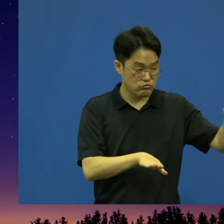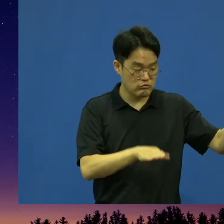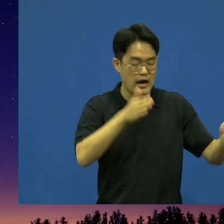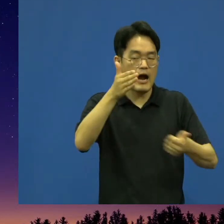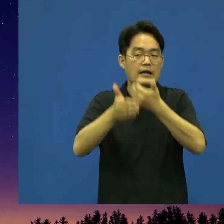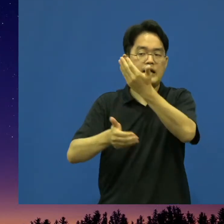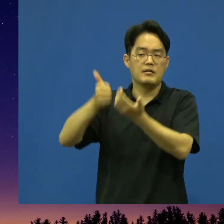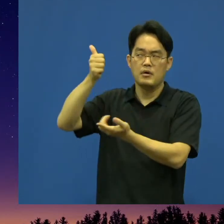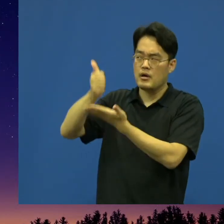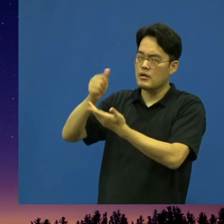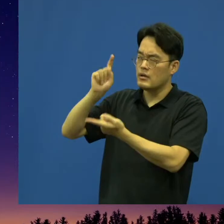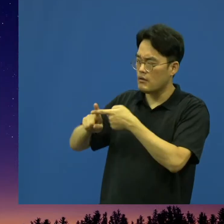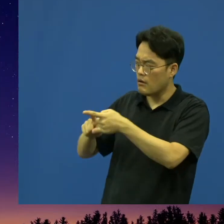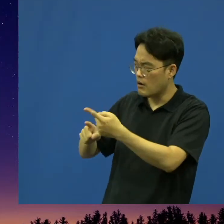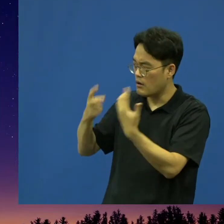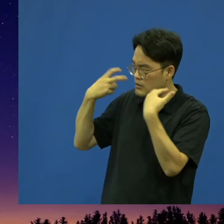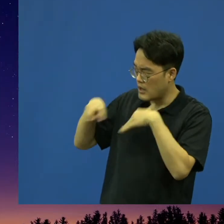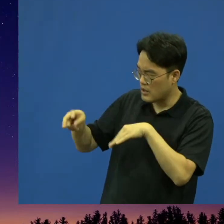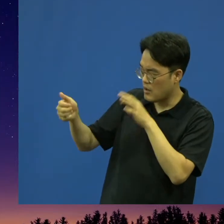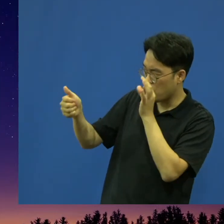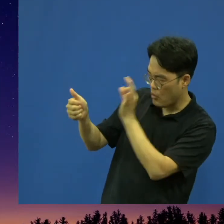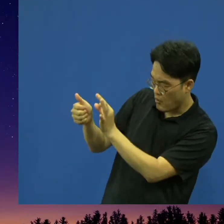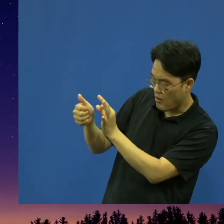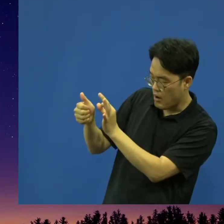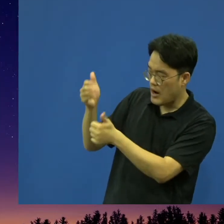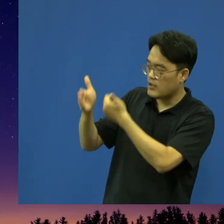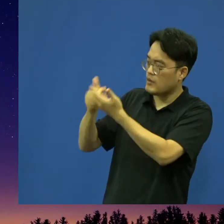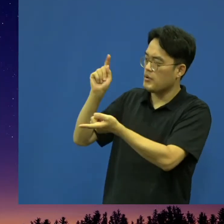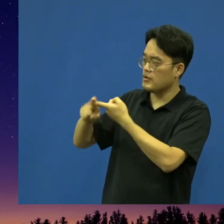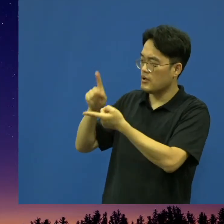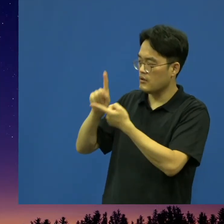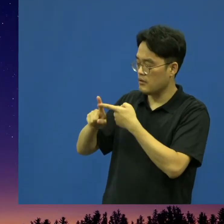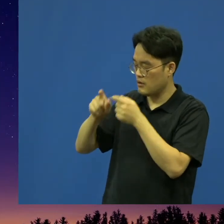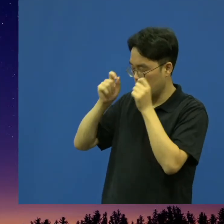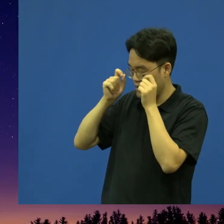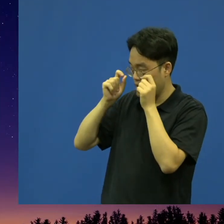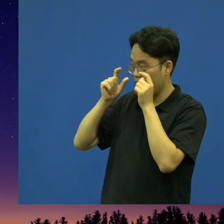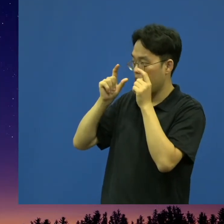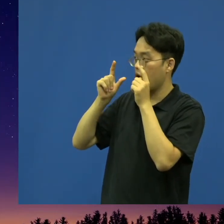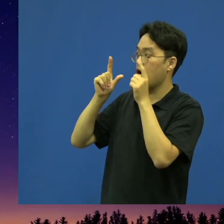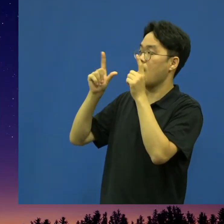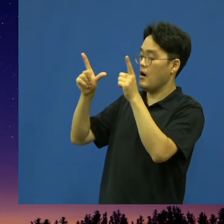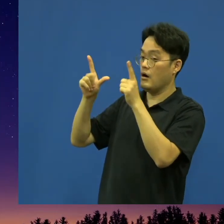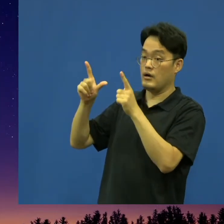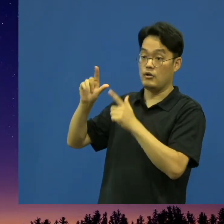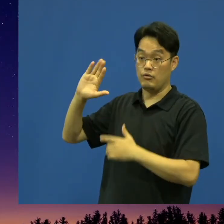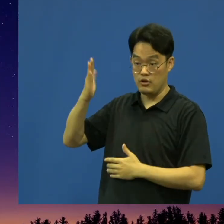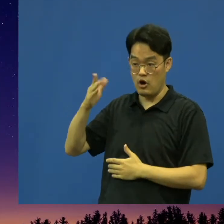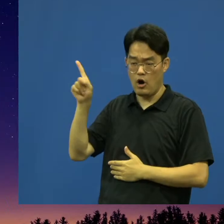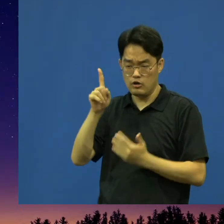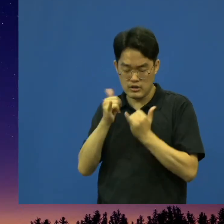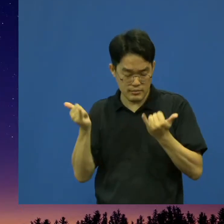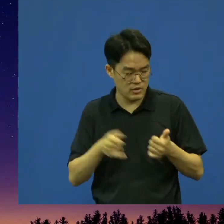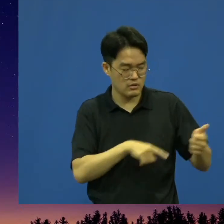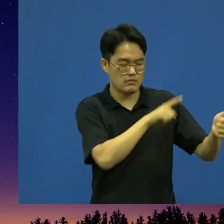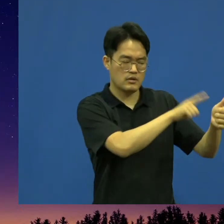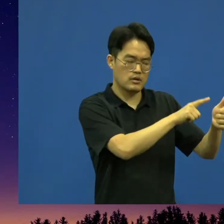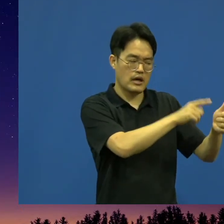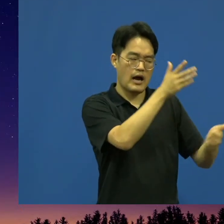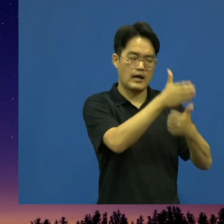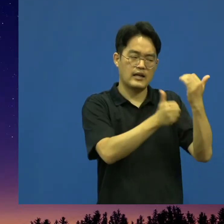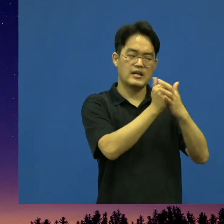돼요. 그래서 어떤 학자들은 느부갓네살이 거듭났다, 회심했다, 이렇게 해석하는데,